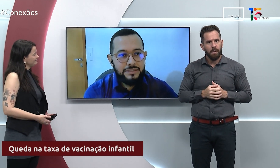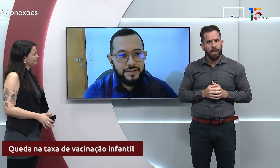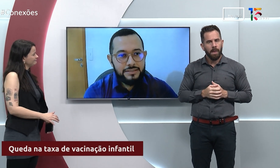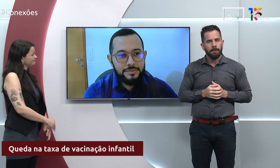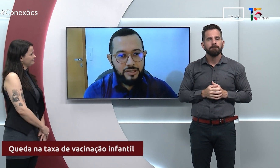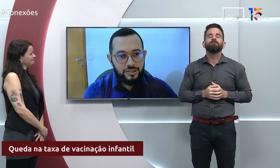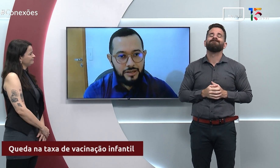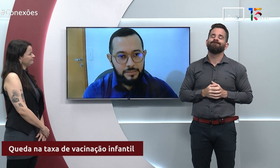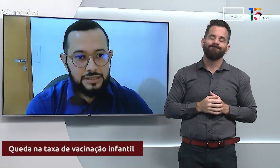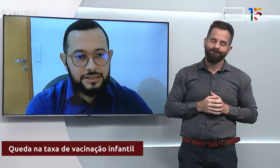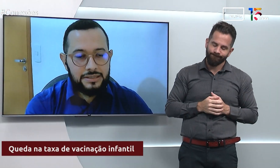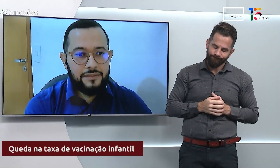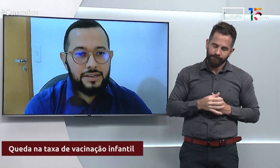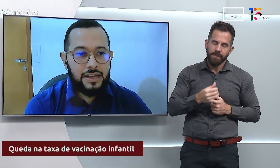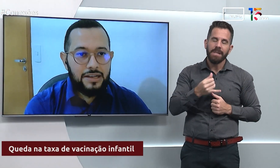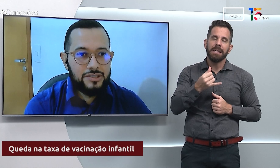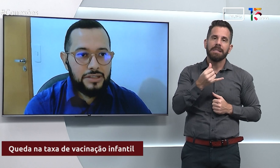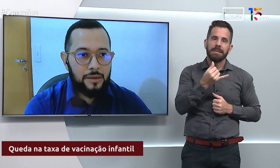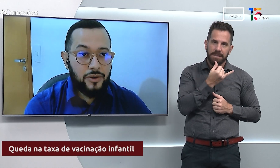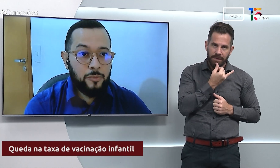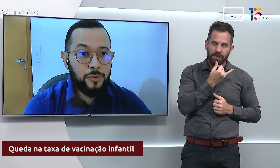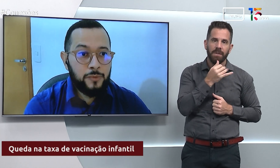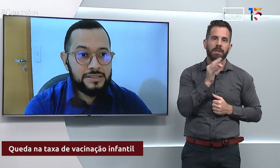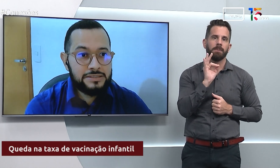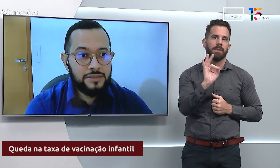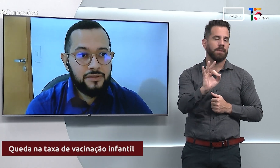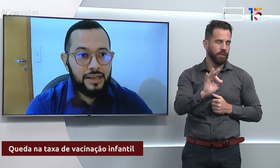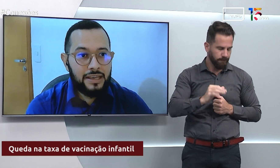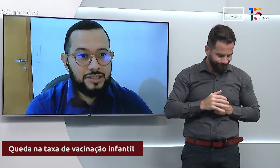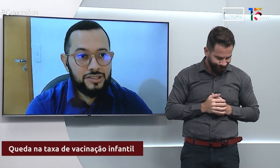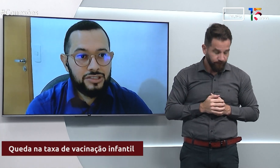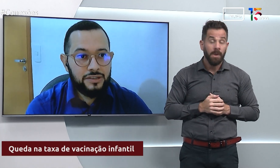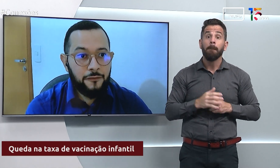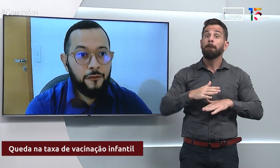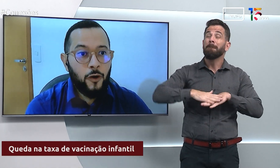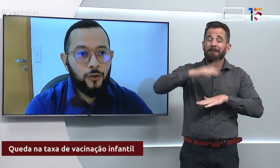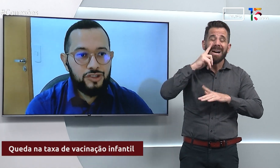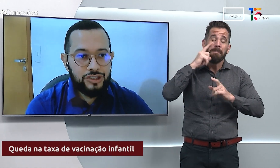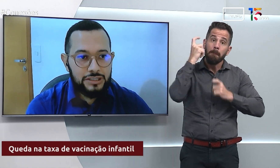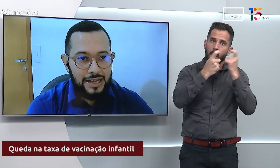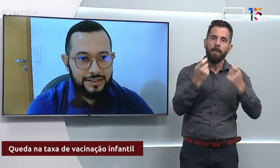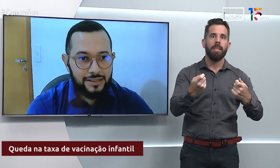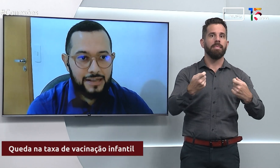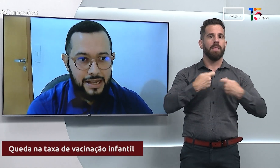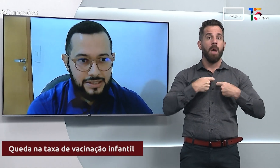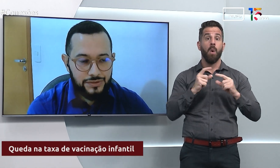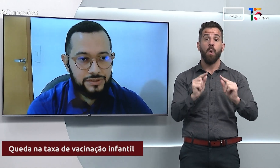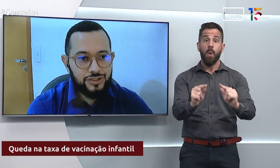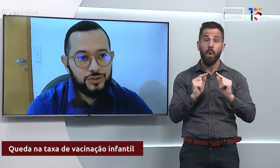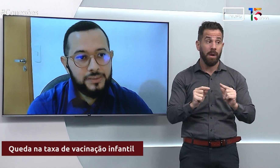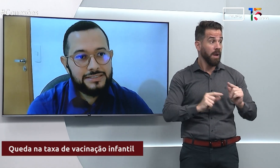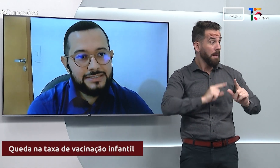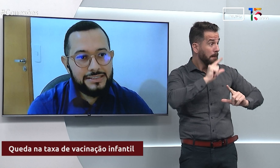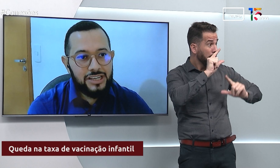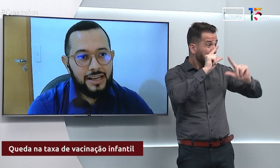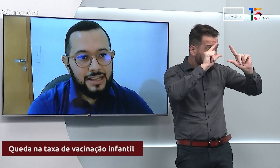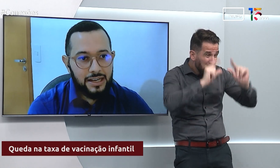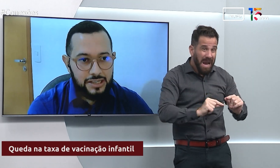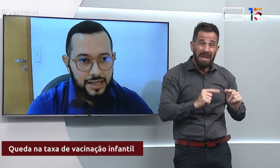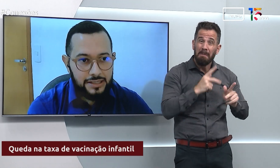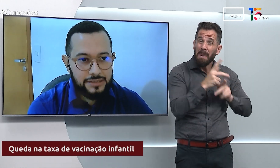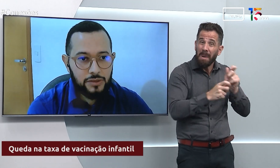Sim, infelizmente, Camila. Na verdade, a maior preocupação é que a gente volte a ter casos de doenças